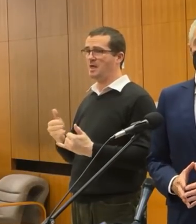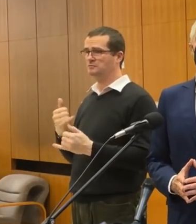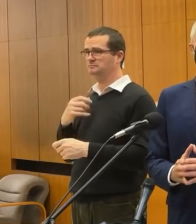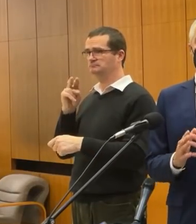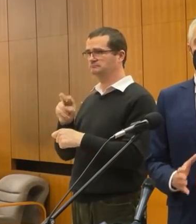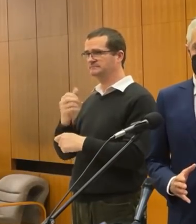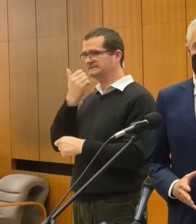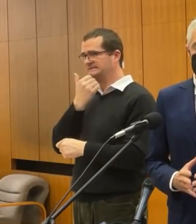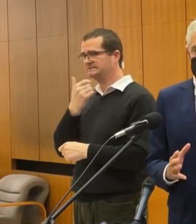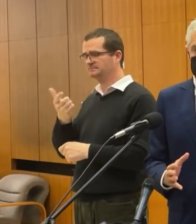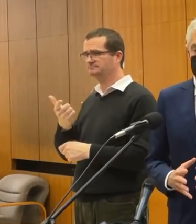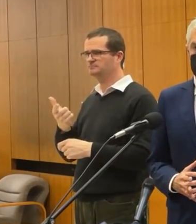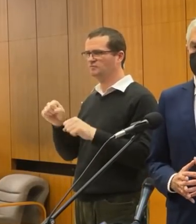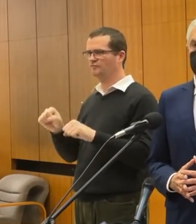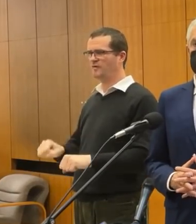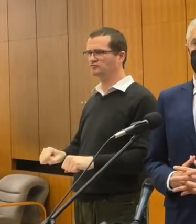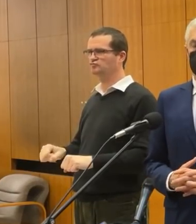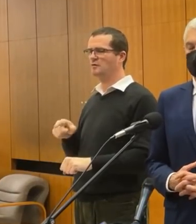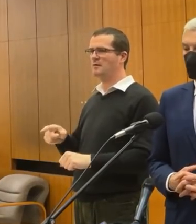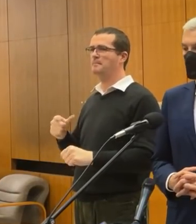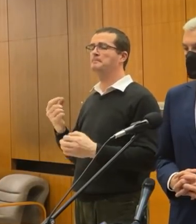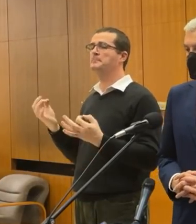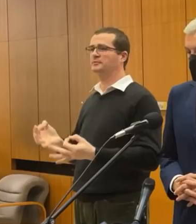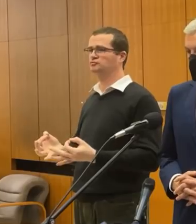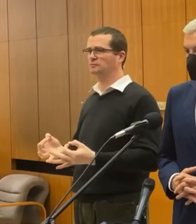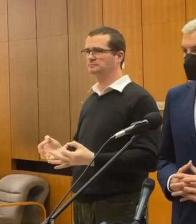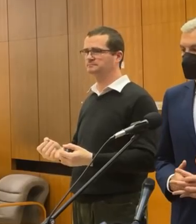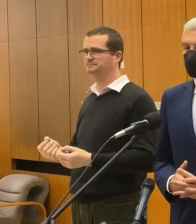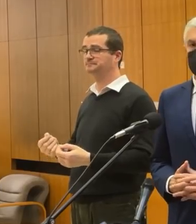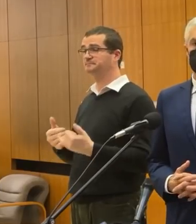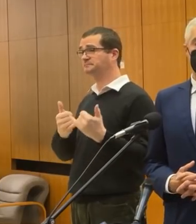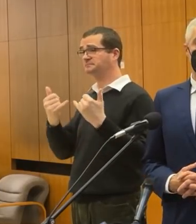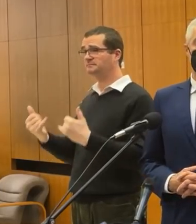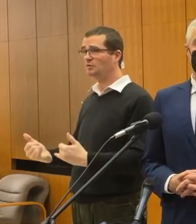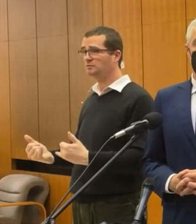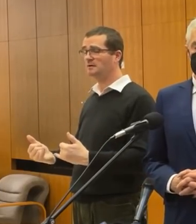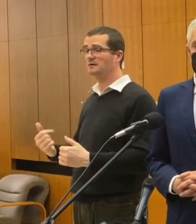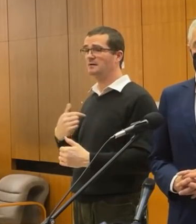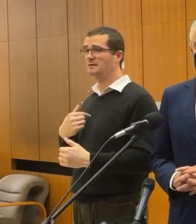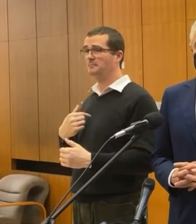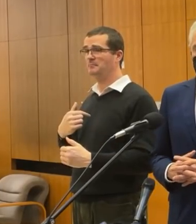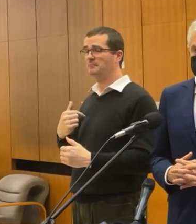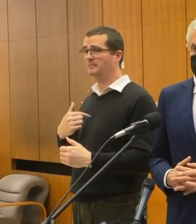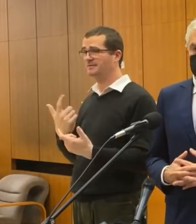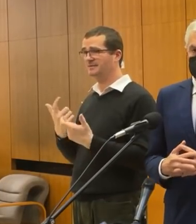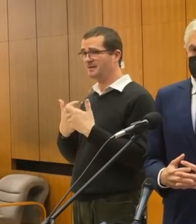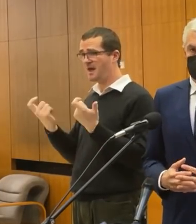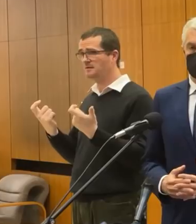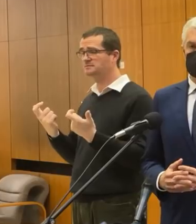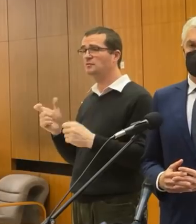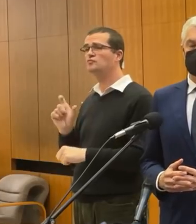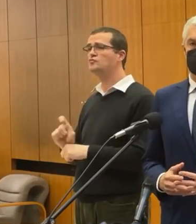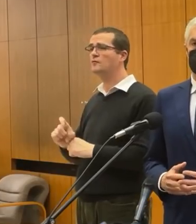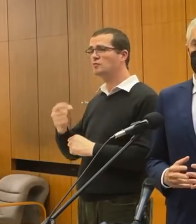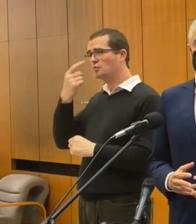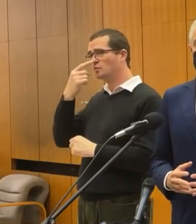pozorne sledujeme, lebo si to vyžaduje. Ona je vážna a je vážna preto, lebo do dnešného dňa nám nie sú jasné motívy